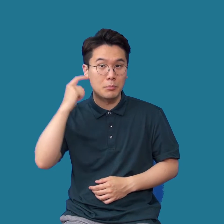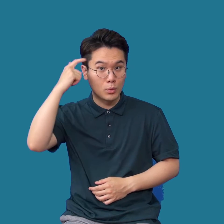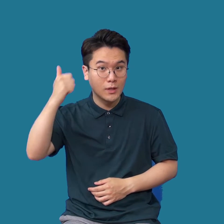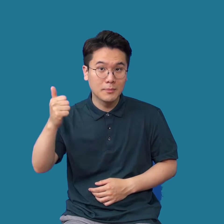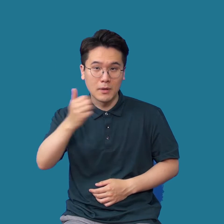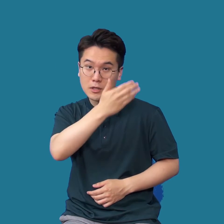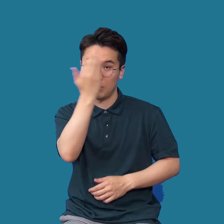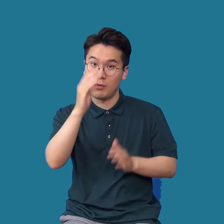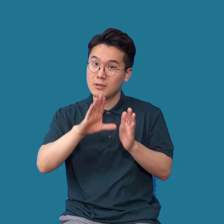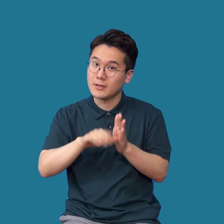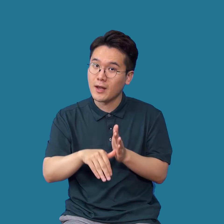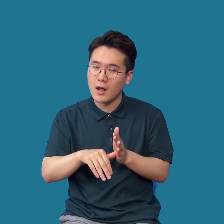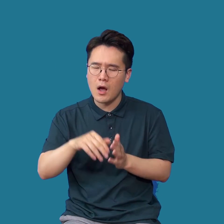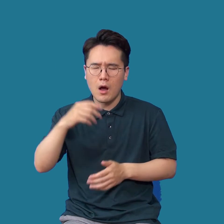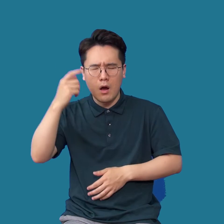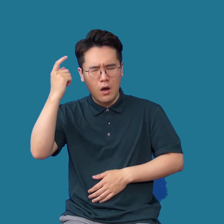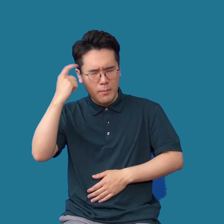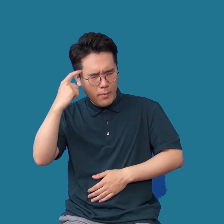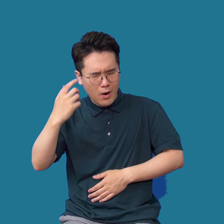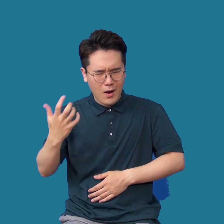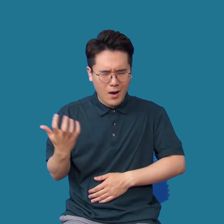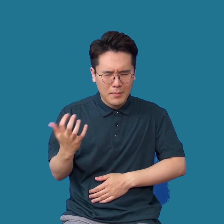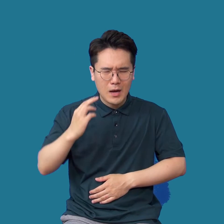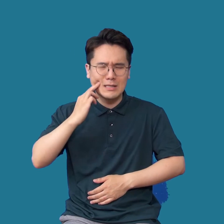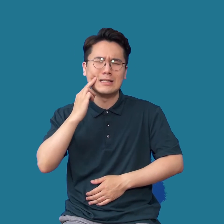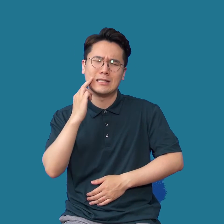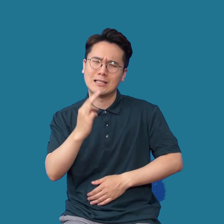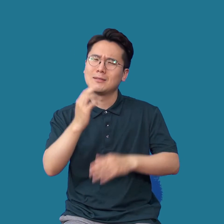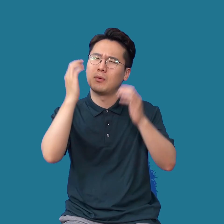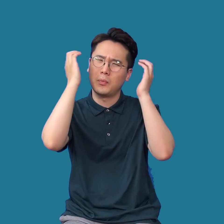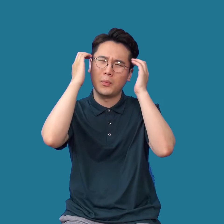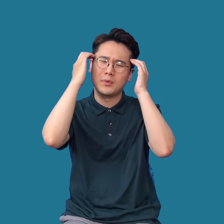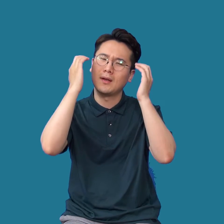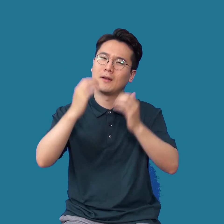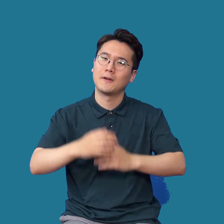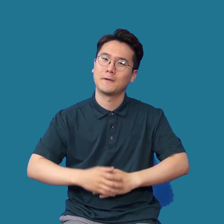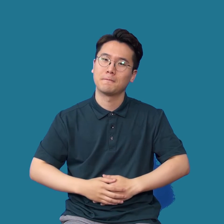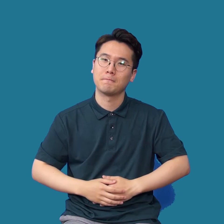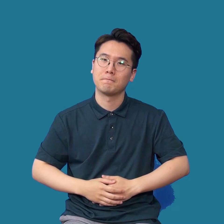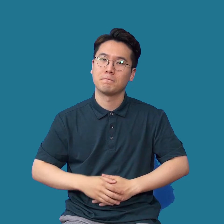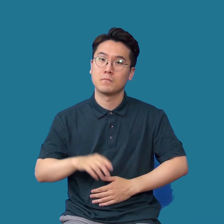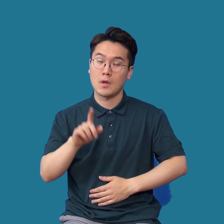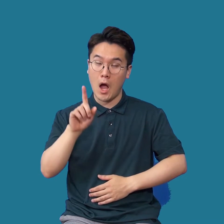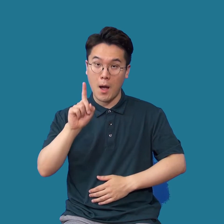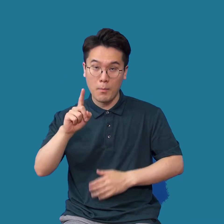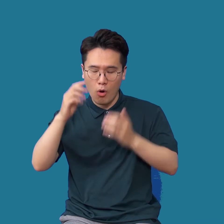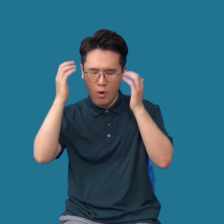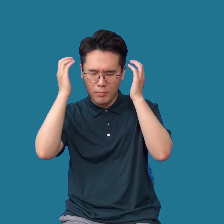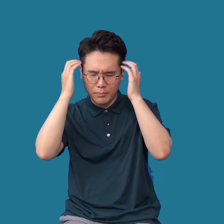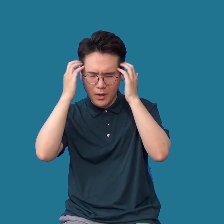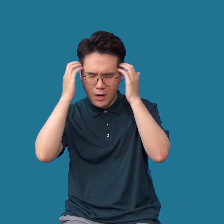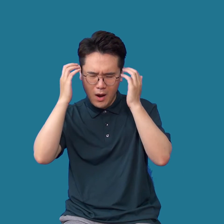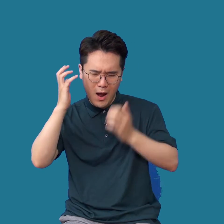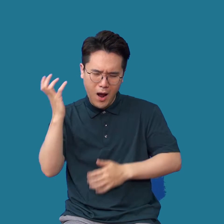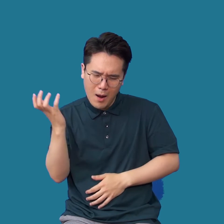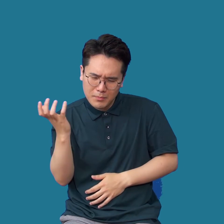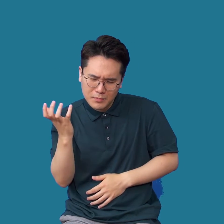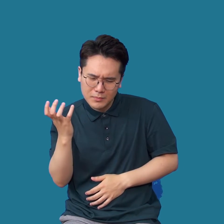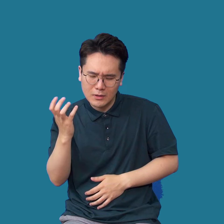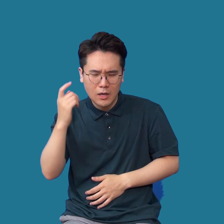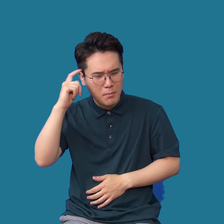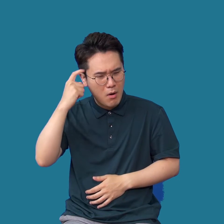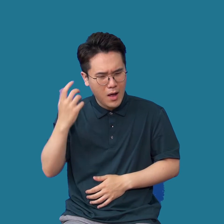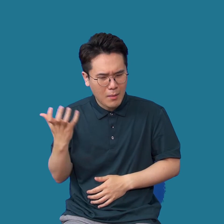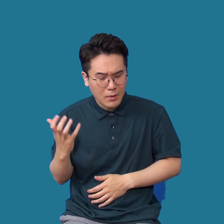했습니다. 편두통이 얼마나 심한지 한번 발작이 일어나면 그 자리에서 졸도하기까지 했습니다.